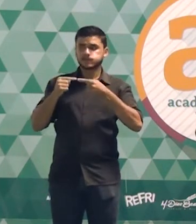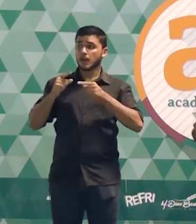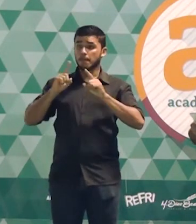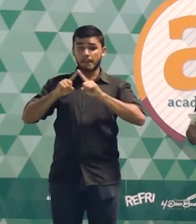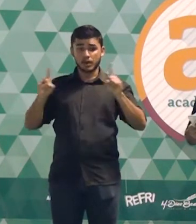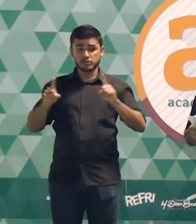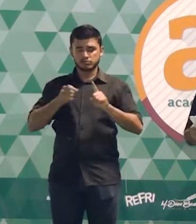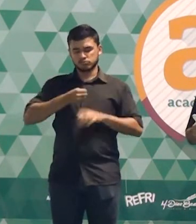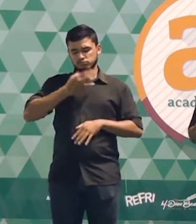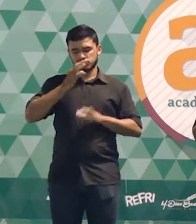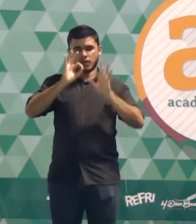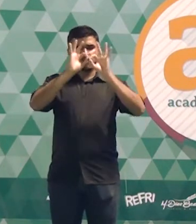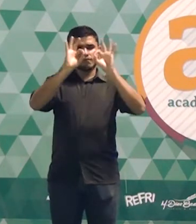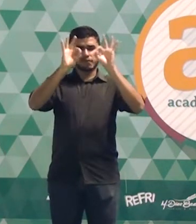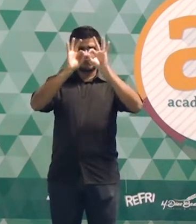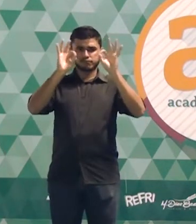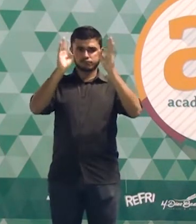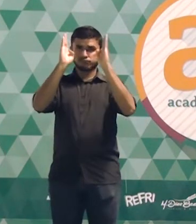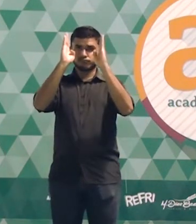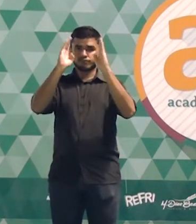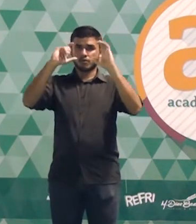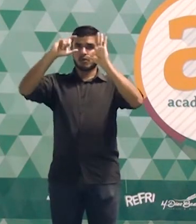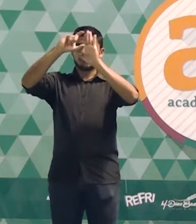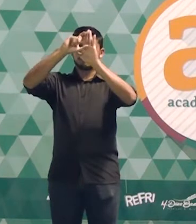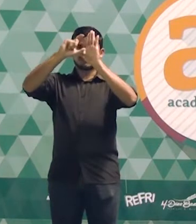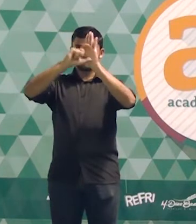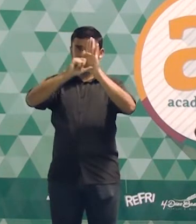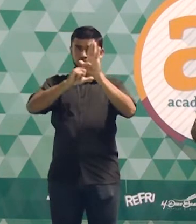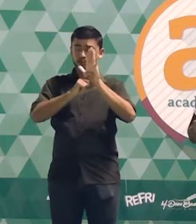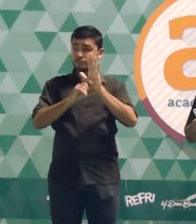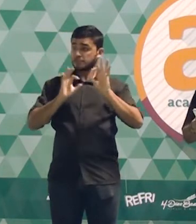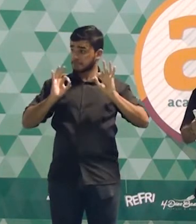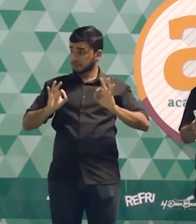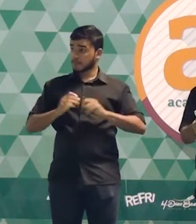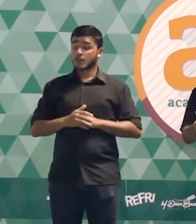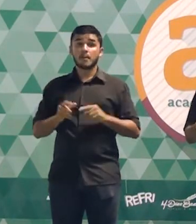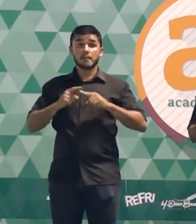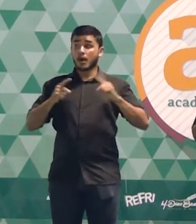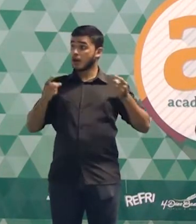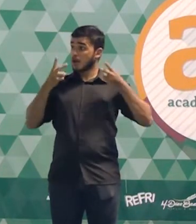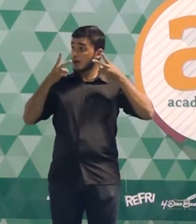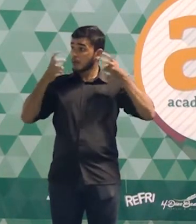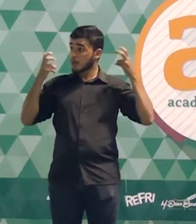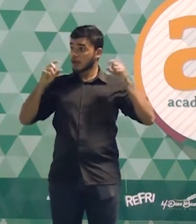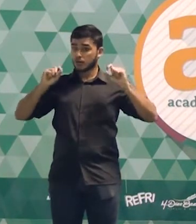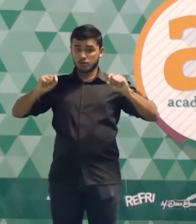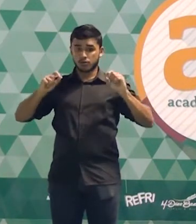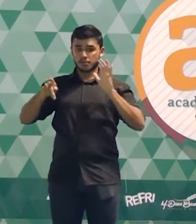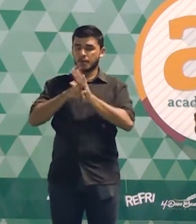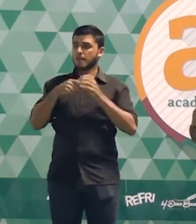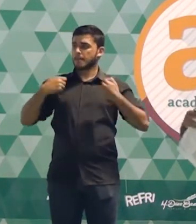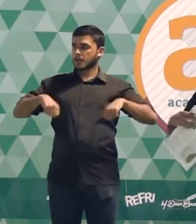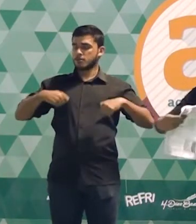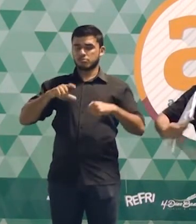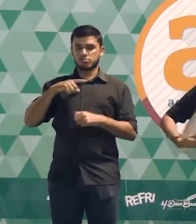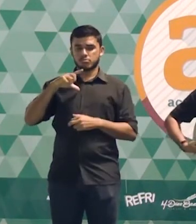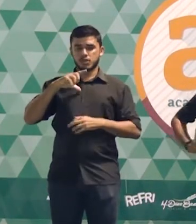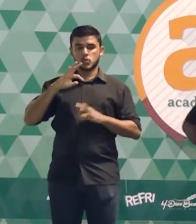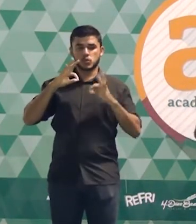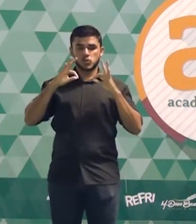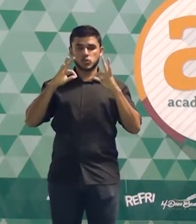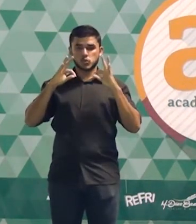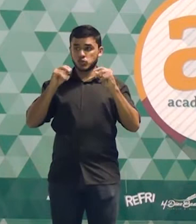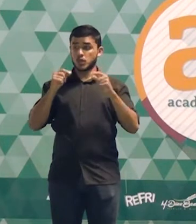organização do texto em versos, distribuídos em estrofes, percebem-se também indícios da função referencial da